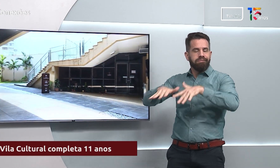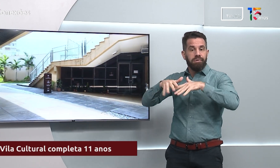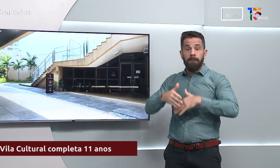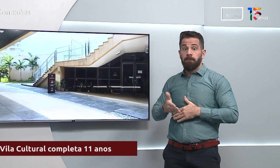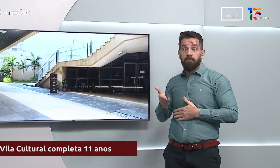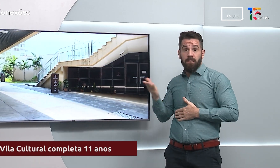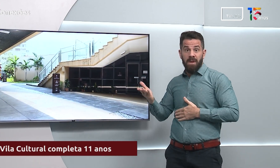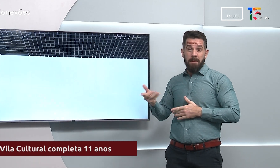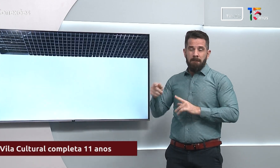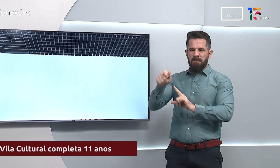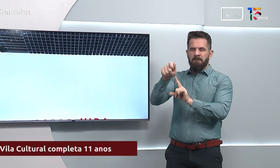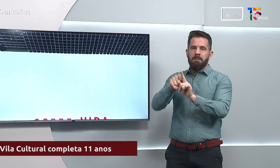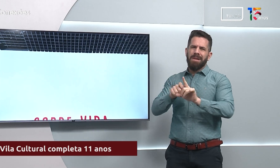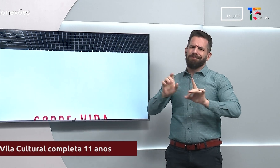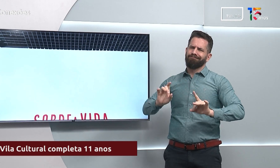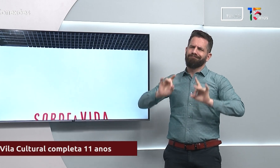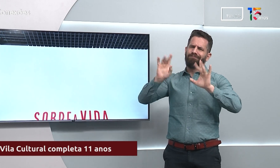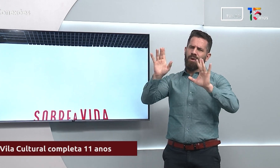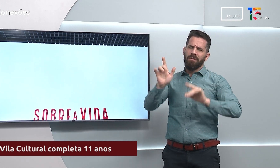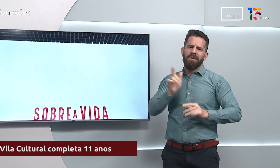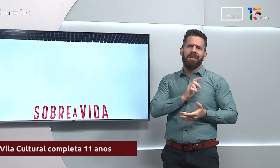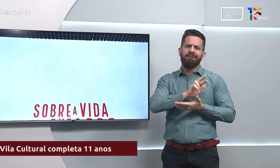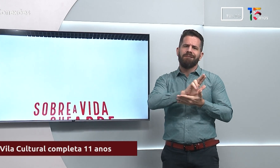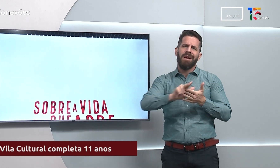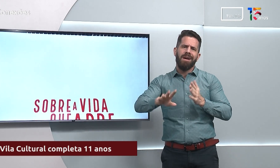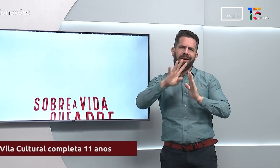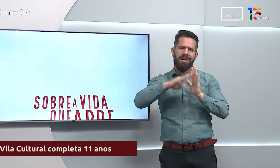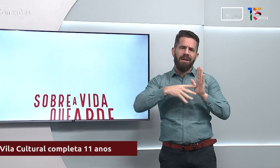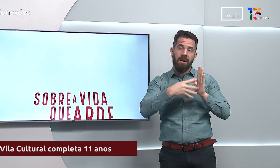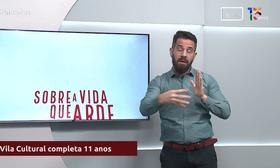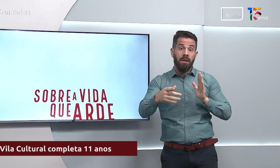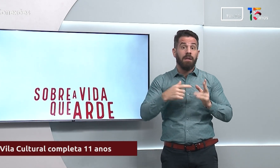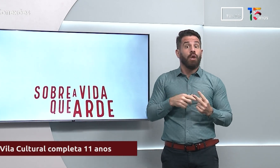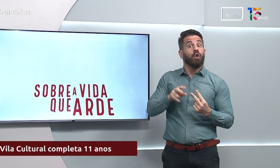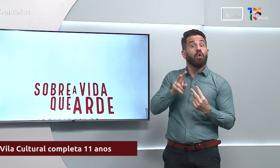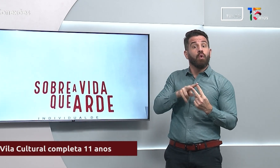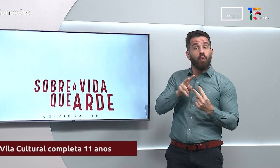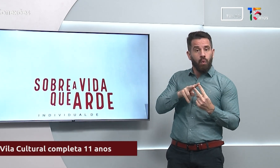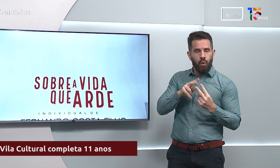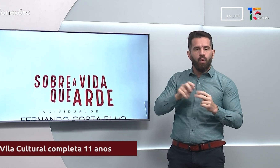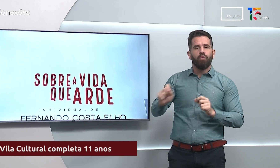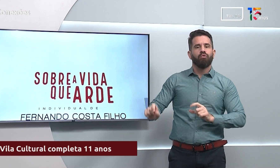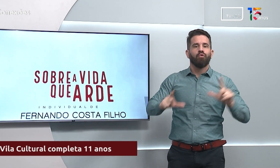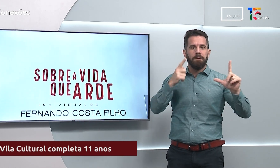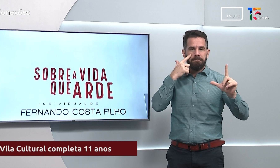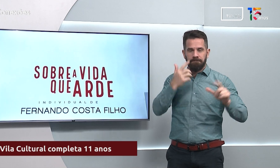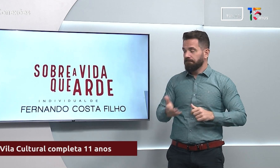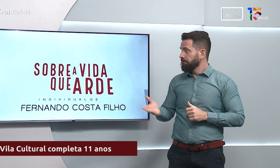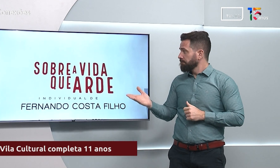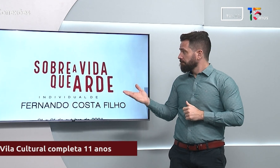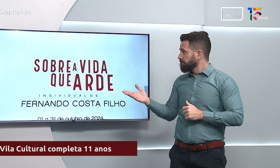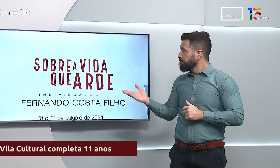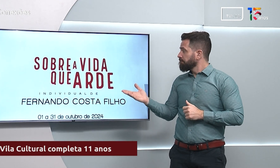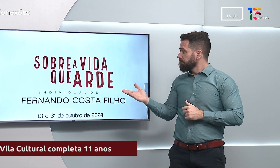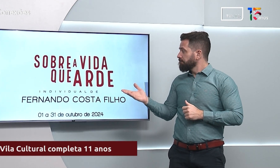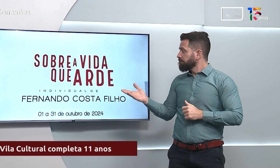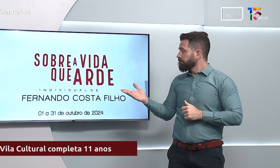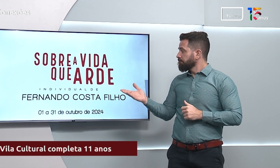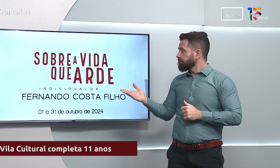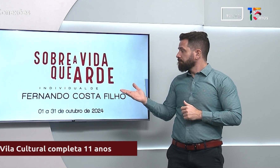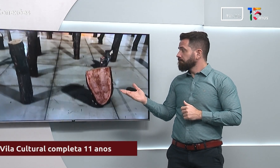Goiânia. Inaugurada em 2013, ela se destaca por sua ampla programação multicultural, recebendo exposições de